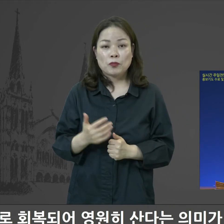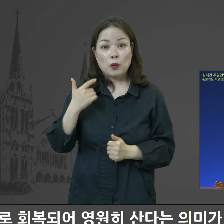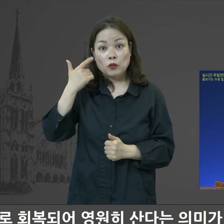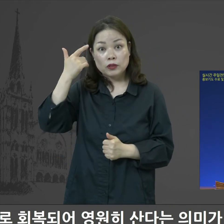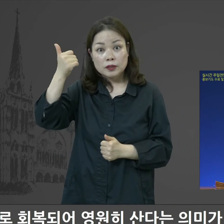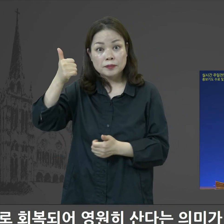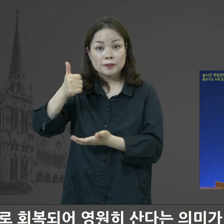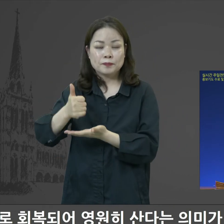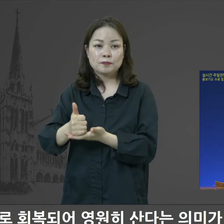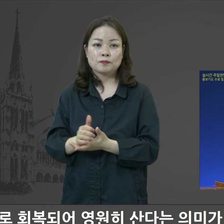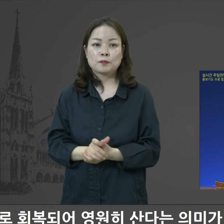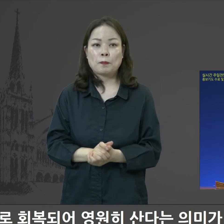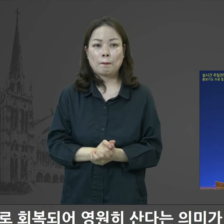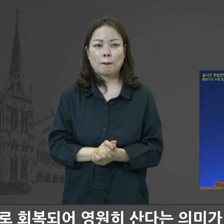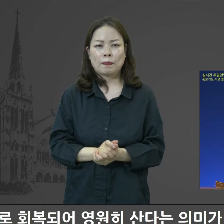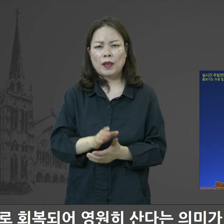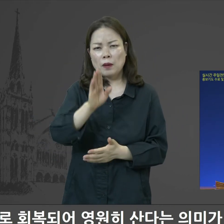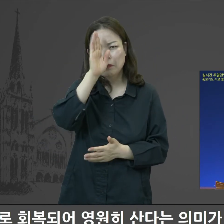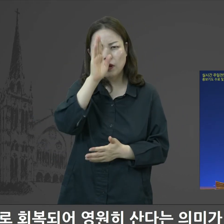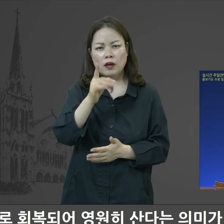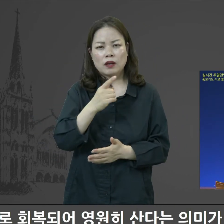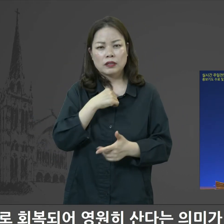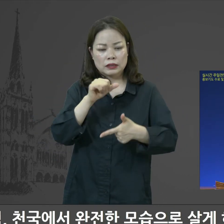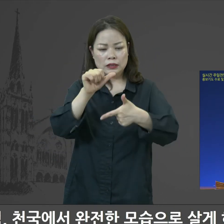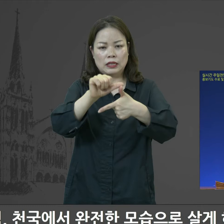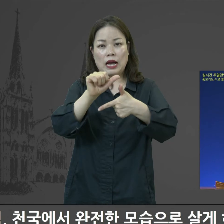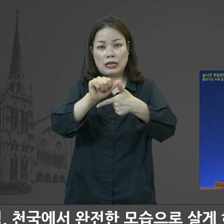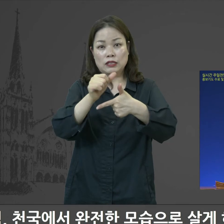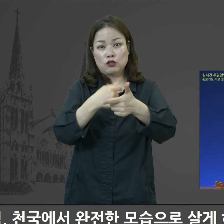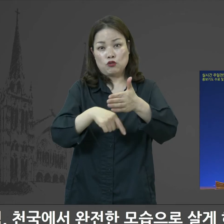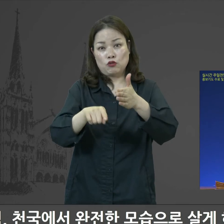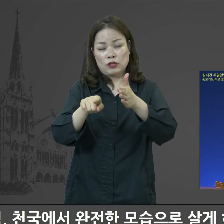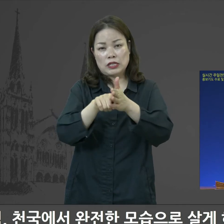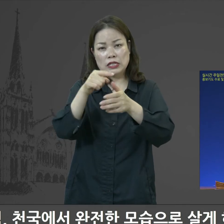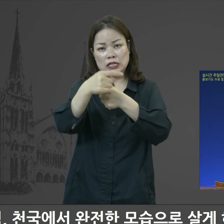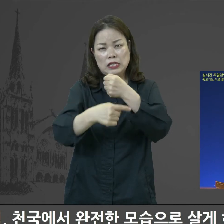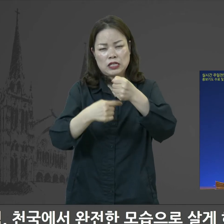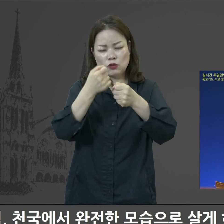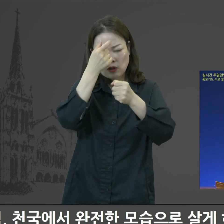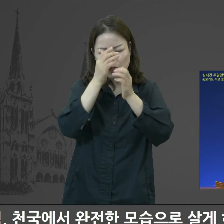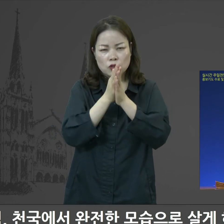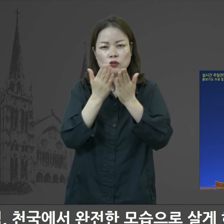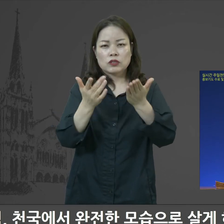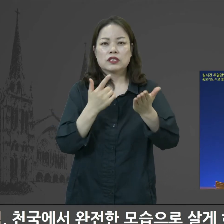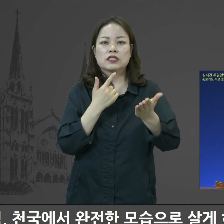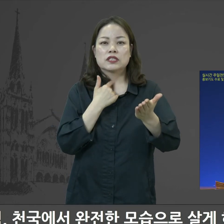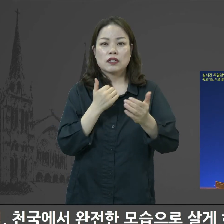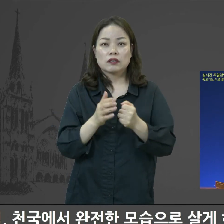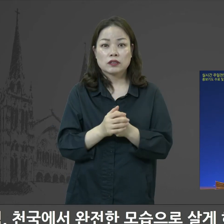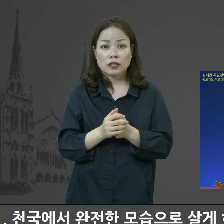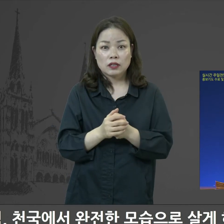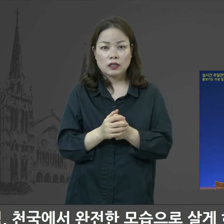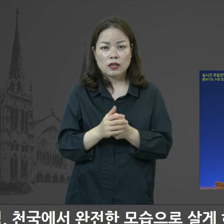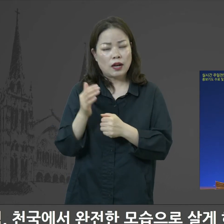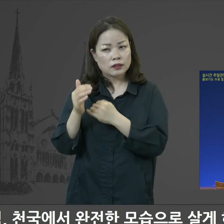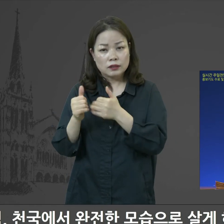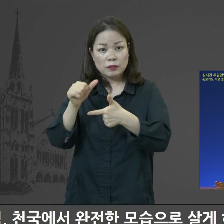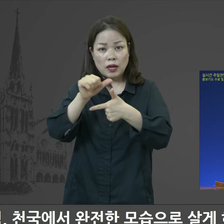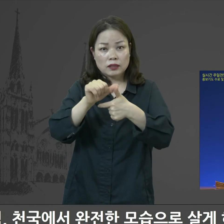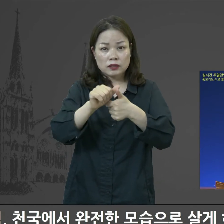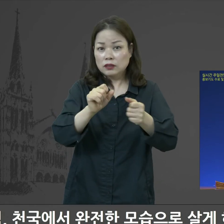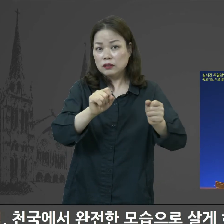저는 병에 걸린 첫째 아들을 위해서 1년간 기도한 적이 있습니다. 하지만 하나님은 제